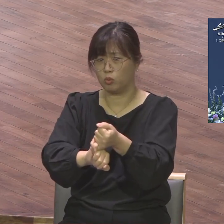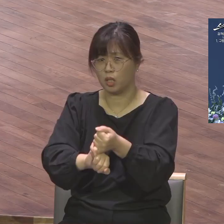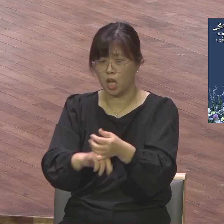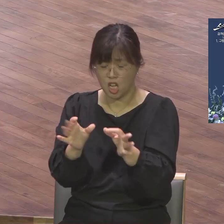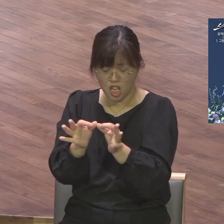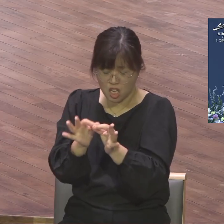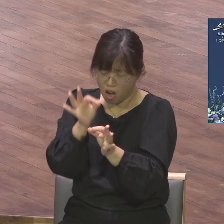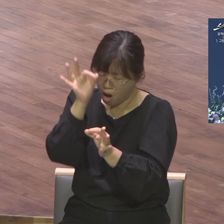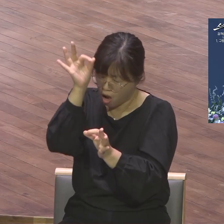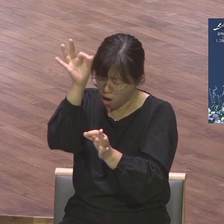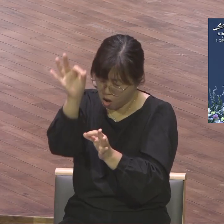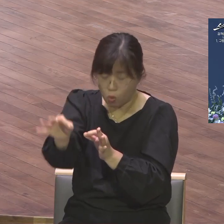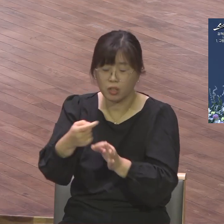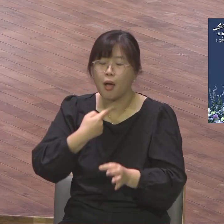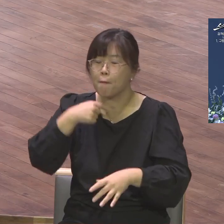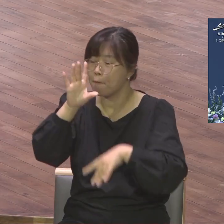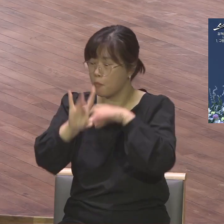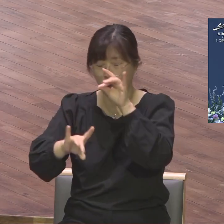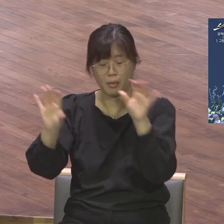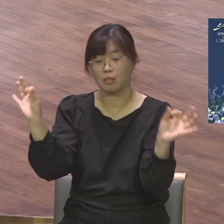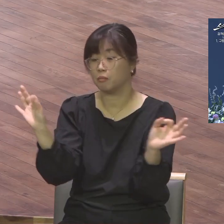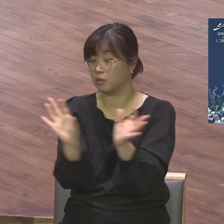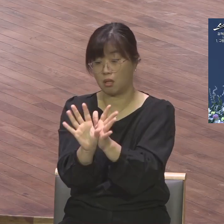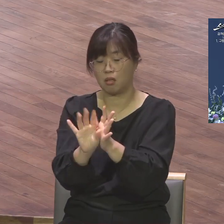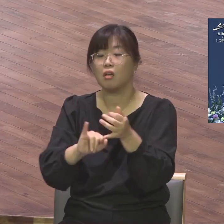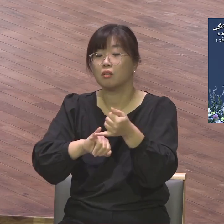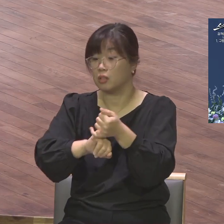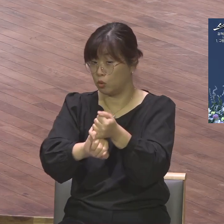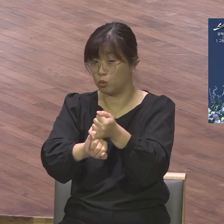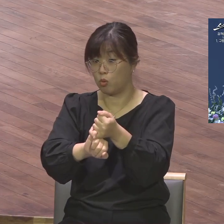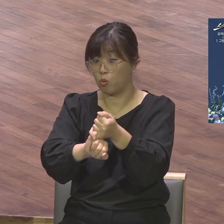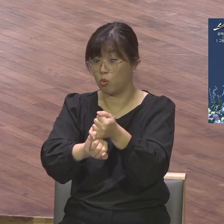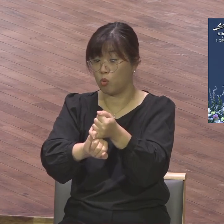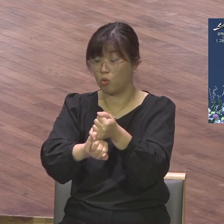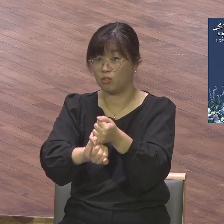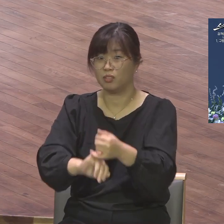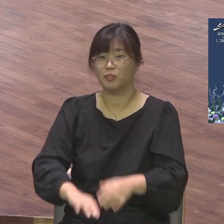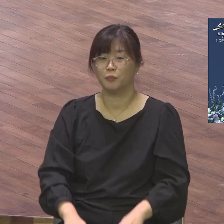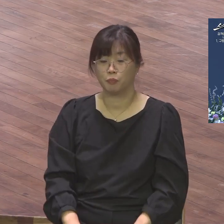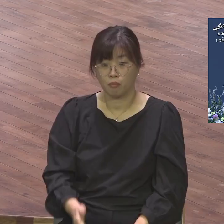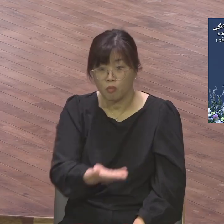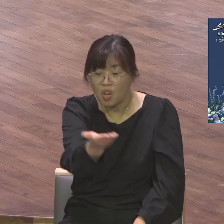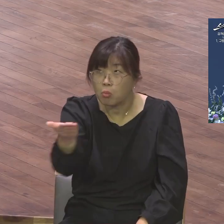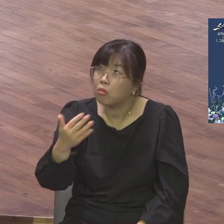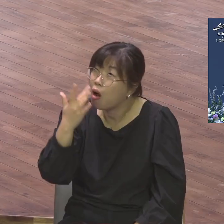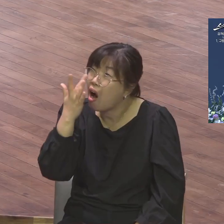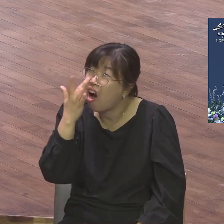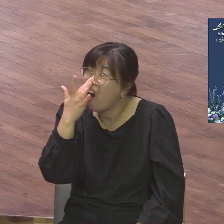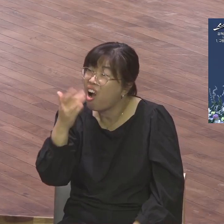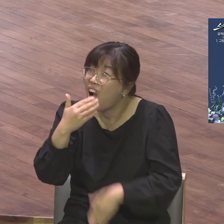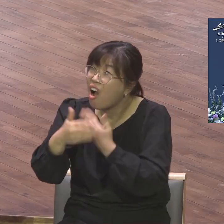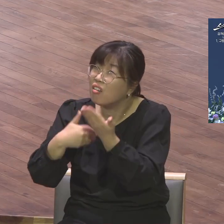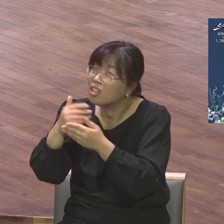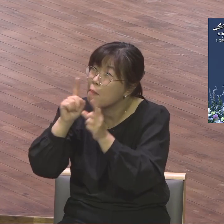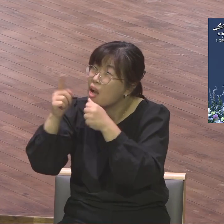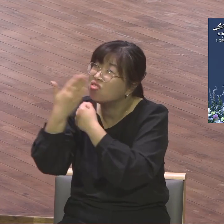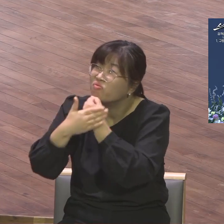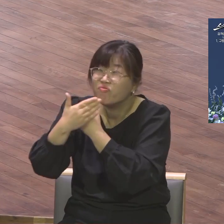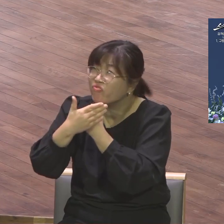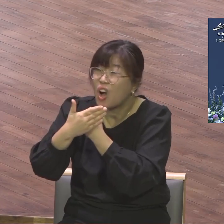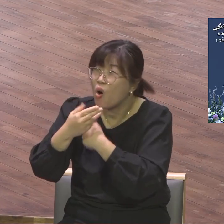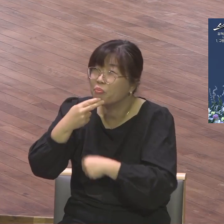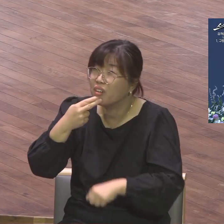영혼이 맑아져요. 여러분은 안 그렇습니까? 감각이 없어요. 제가 영어로